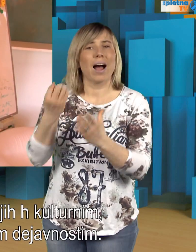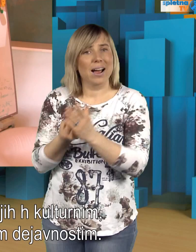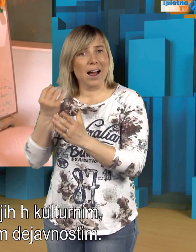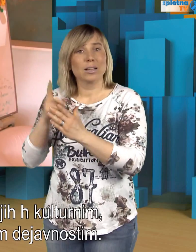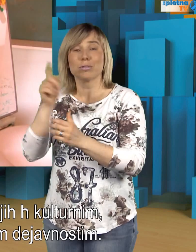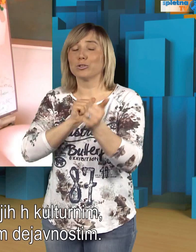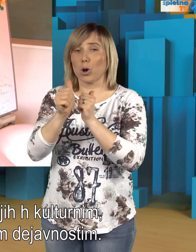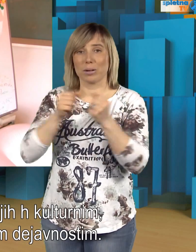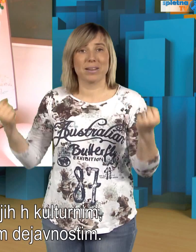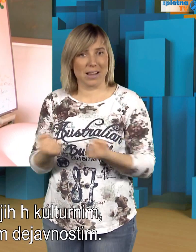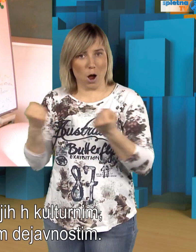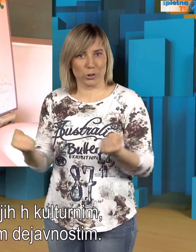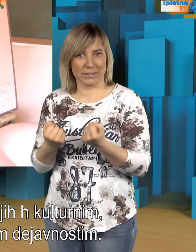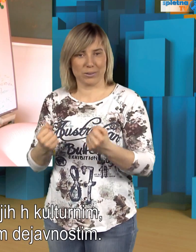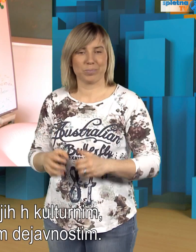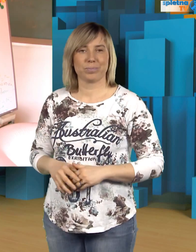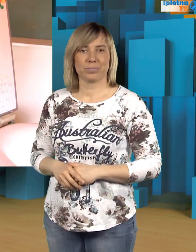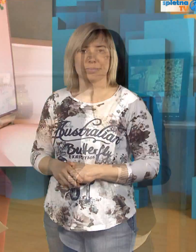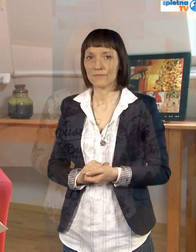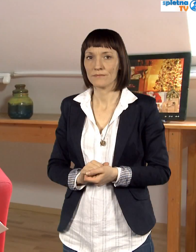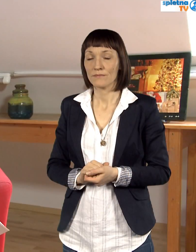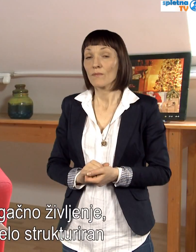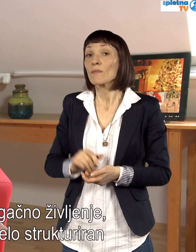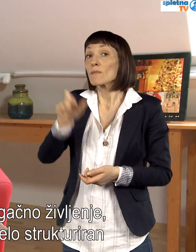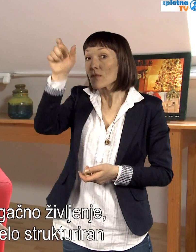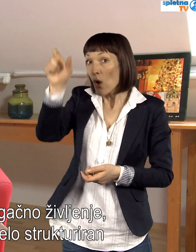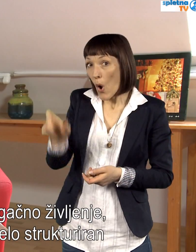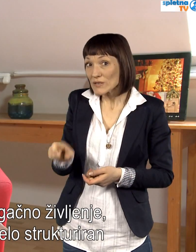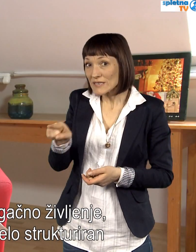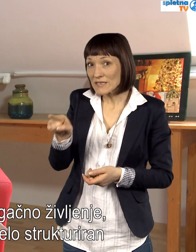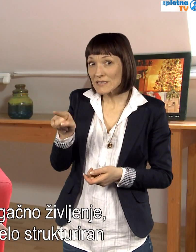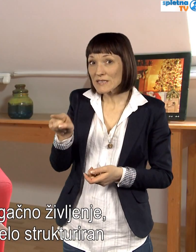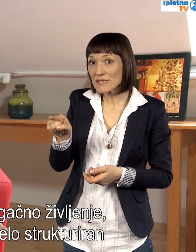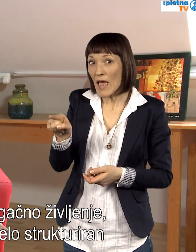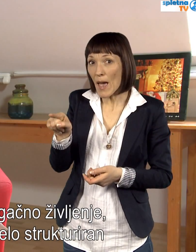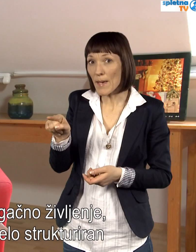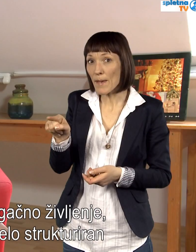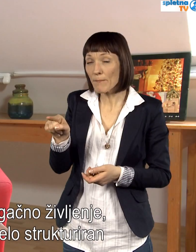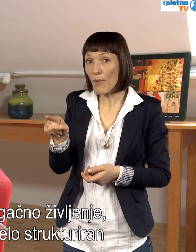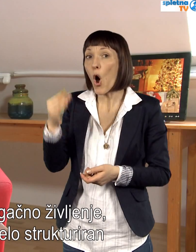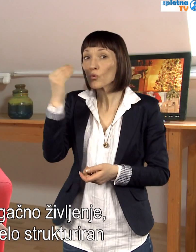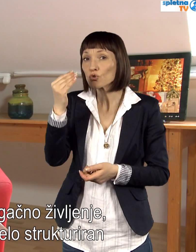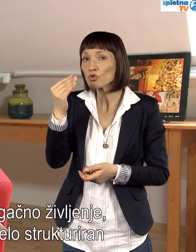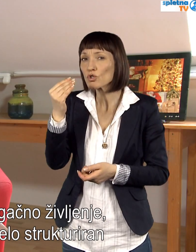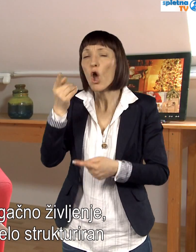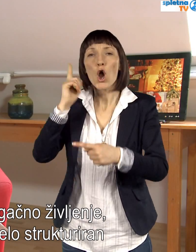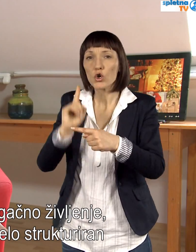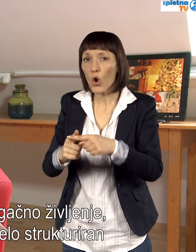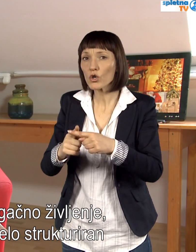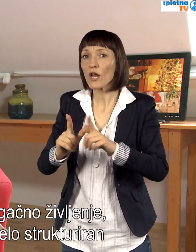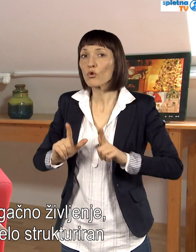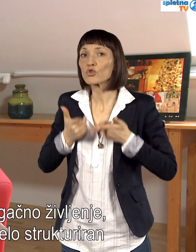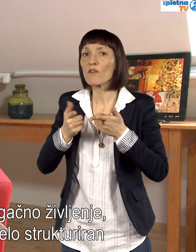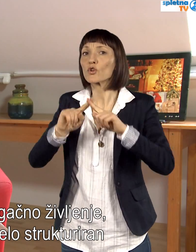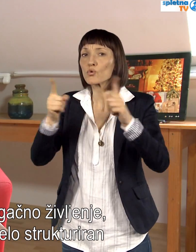ustvarjalnim in športnim dejavnostim. Oseba uči čisto konkretno živeti